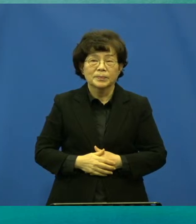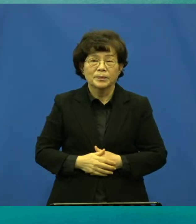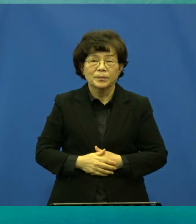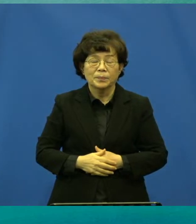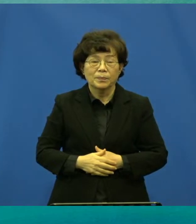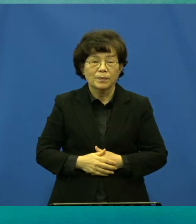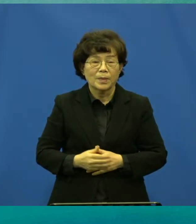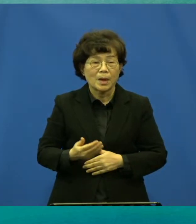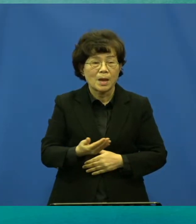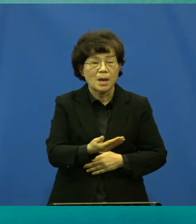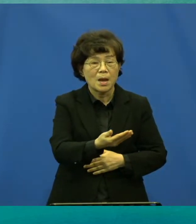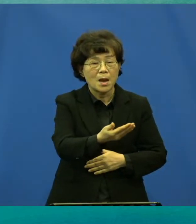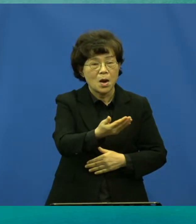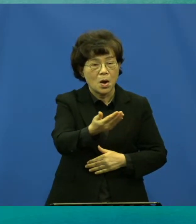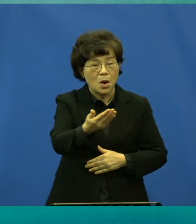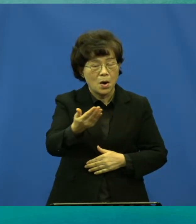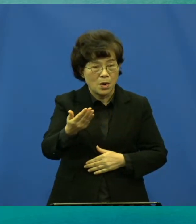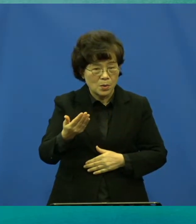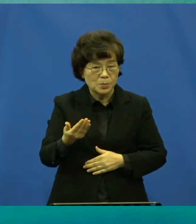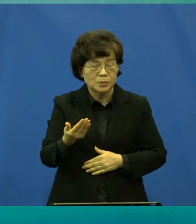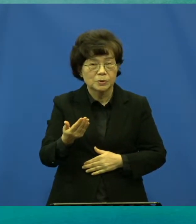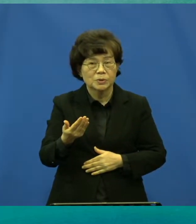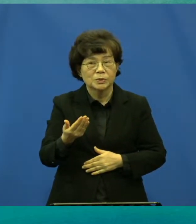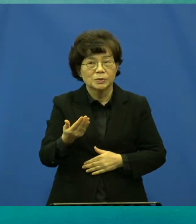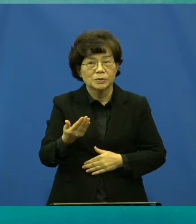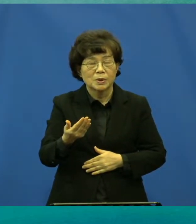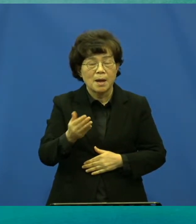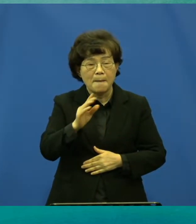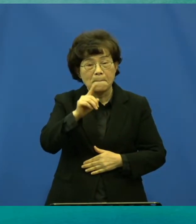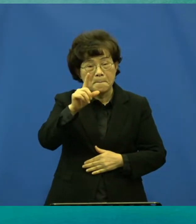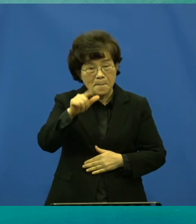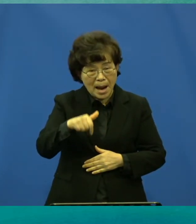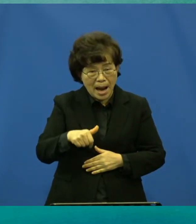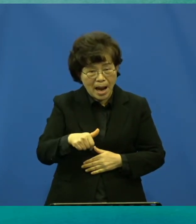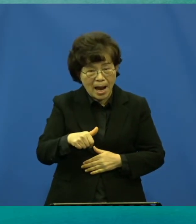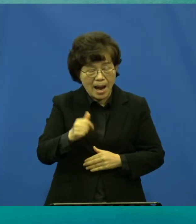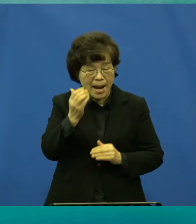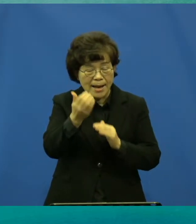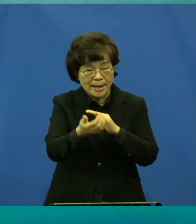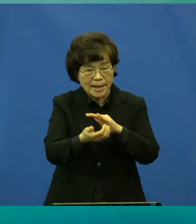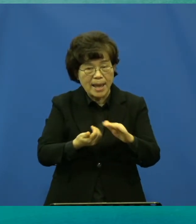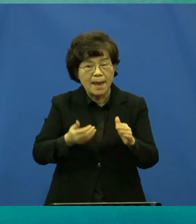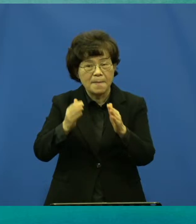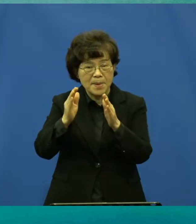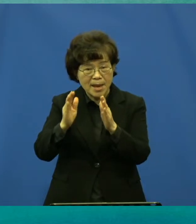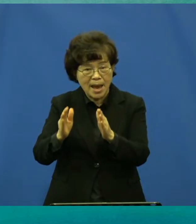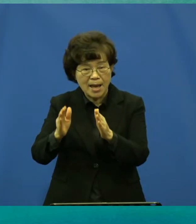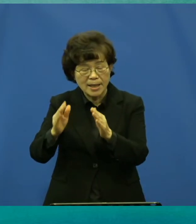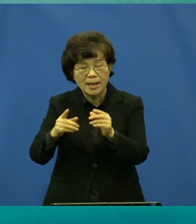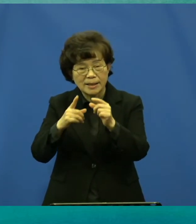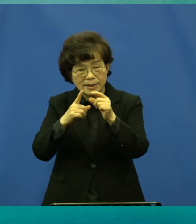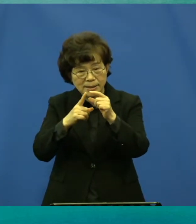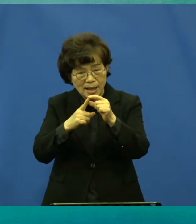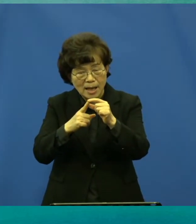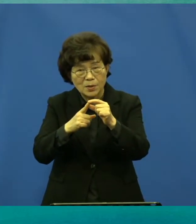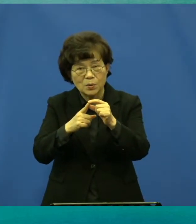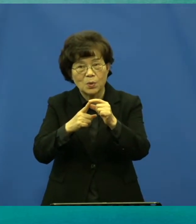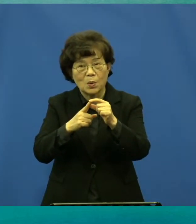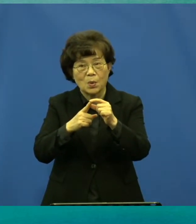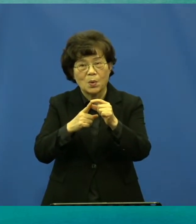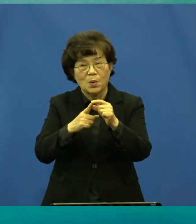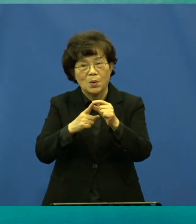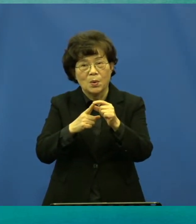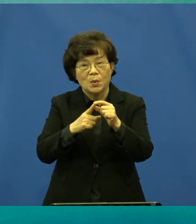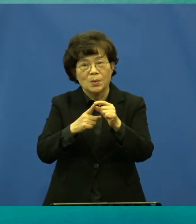자, 여러분 여기에서도 마찬가지. 박넝쿨을 예비하사, 이 예비하다는 이 단어도 요나스의 눈에